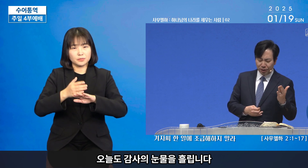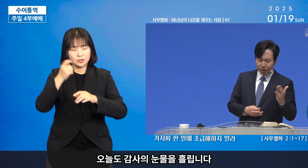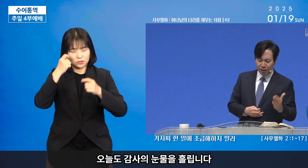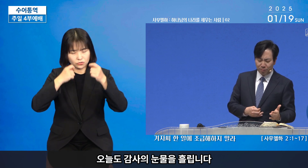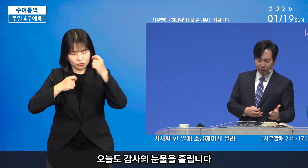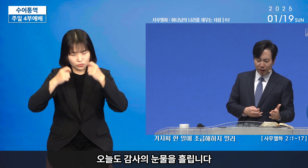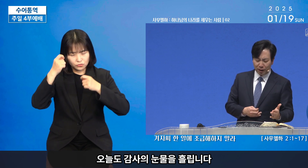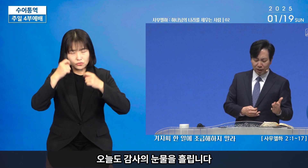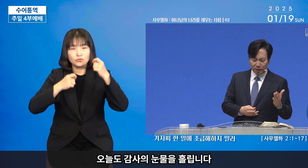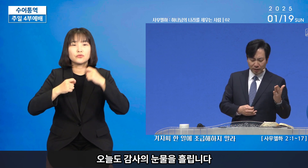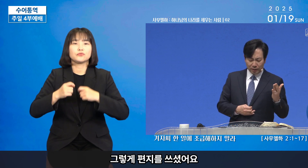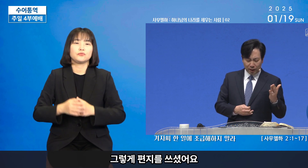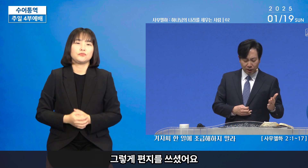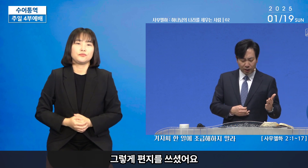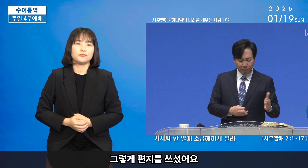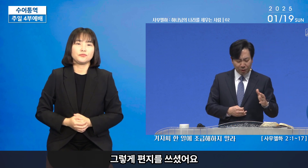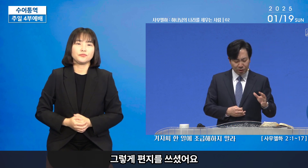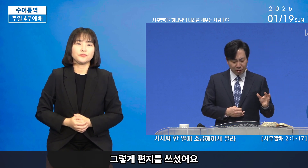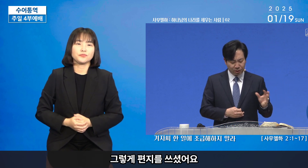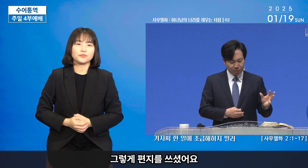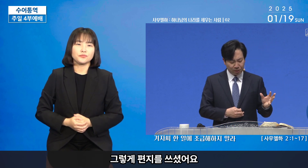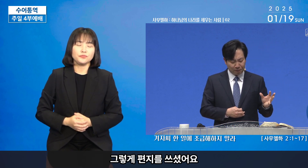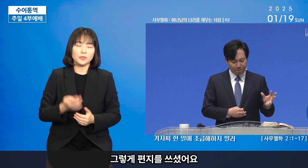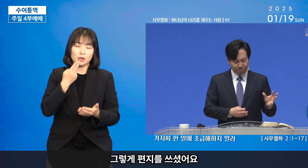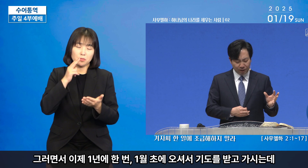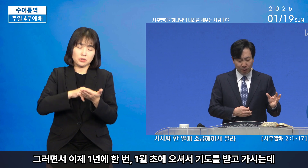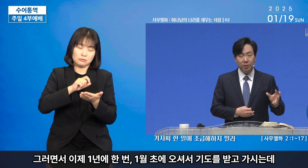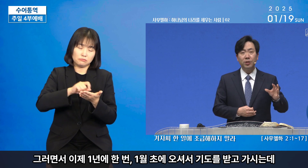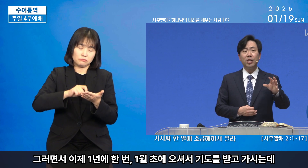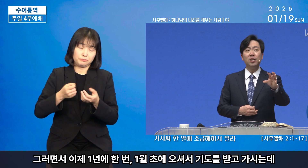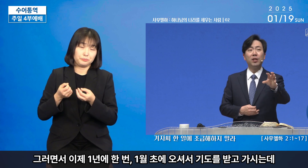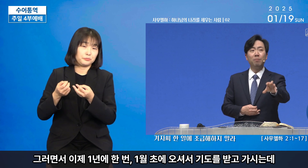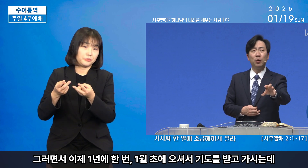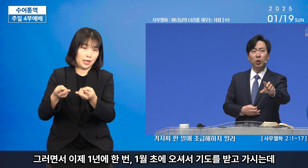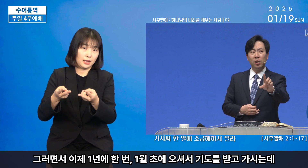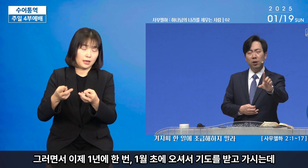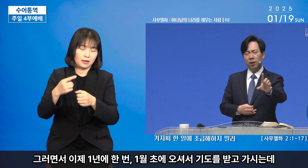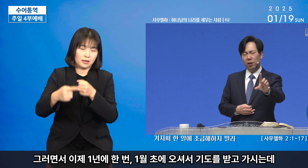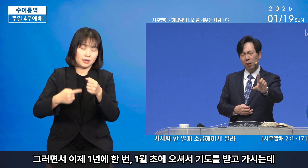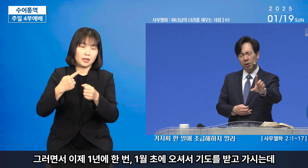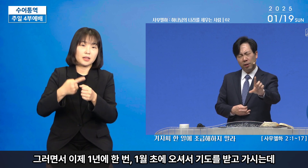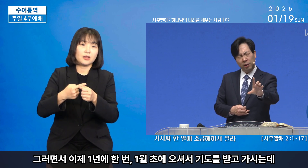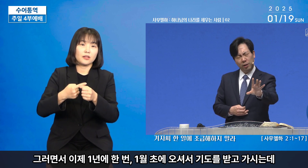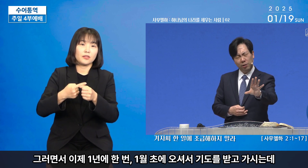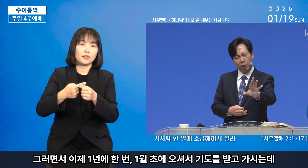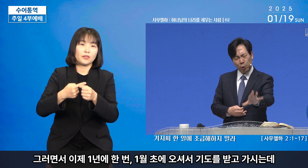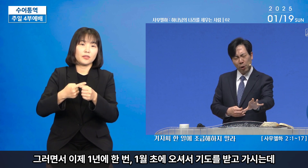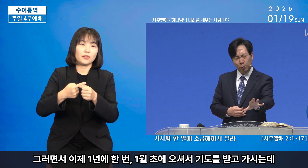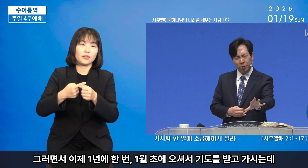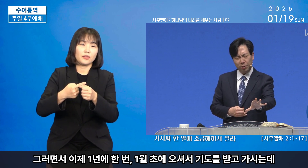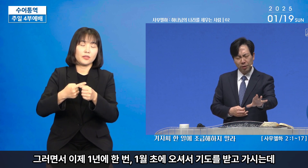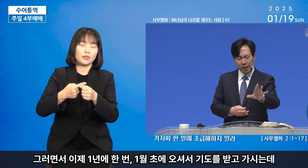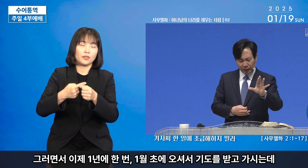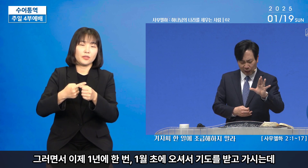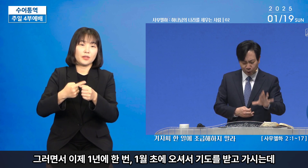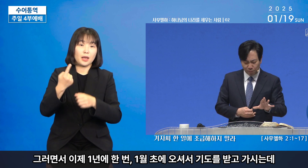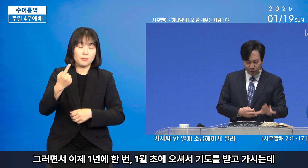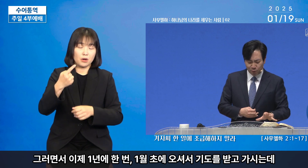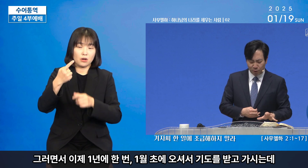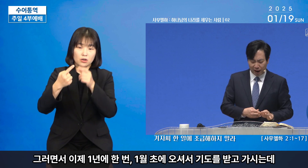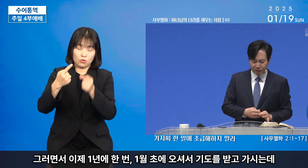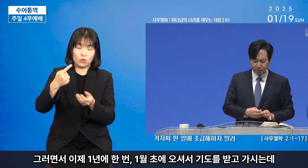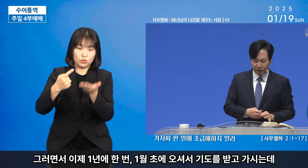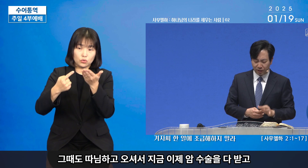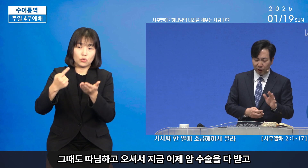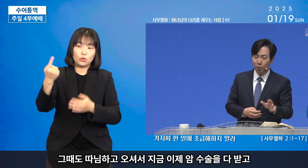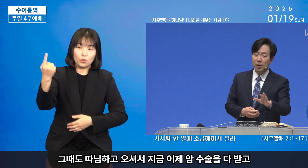눈물을 흘립니다. 그렇게 편지를 쓰셨어요. 그러면서 이제 1년에 한 번 1월의 초에 오셔서 기도를